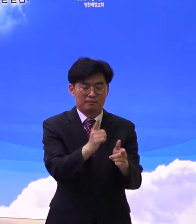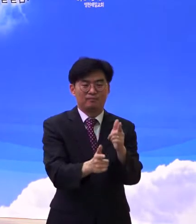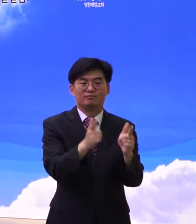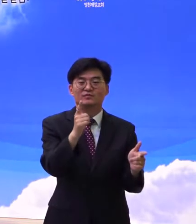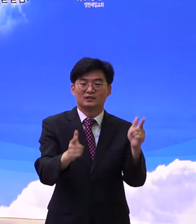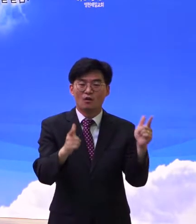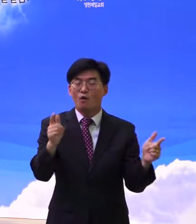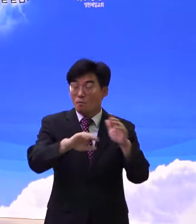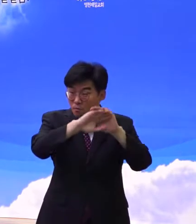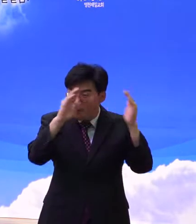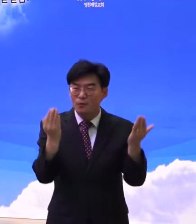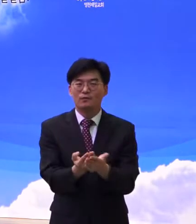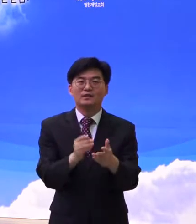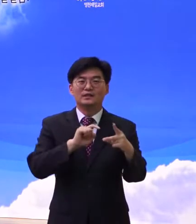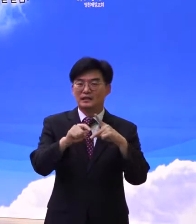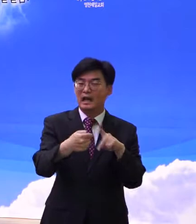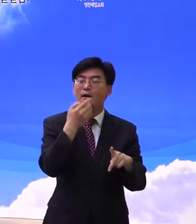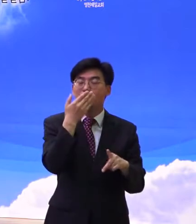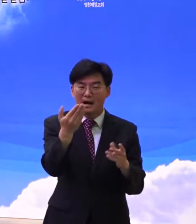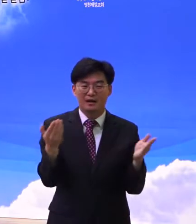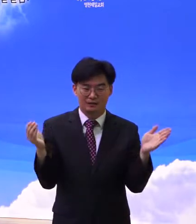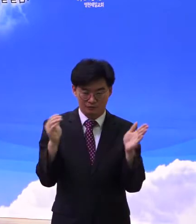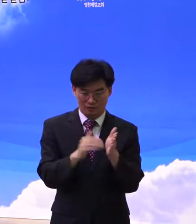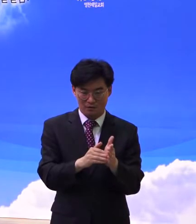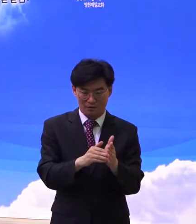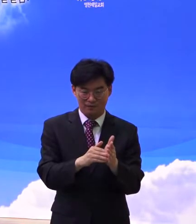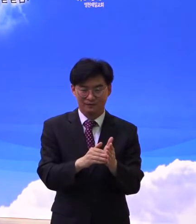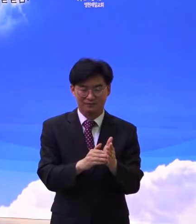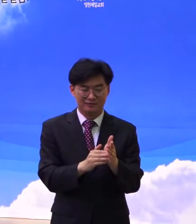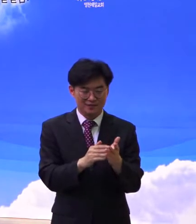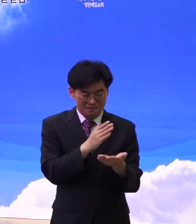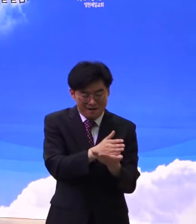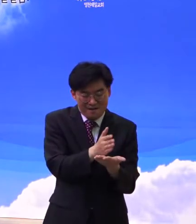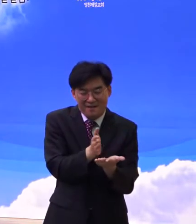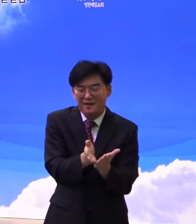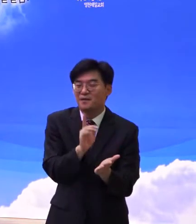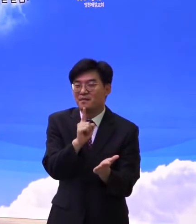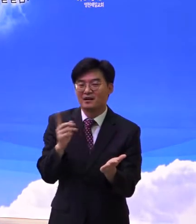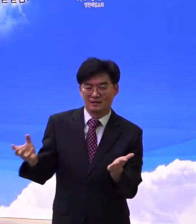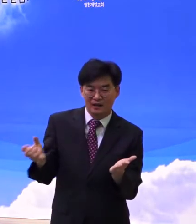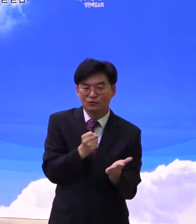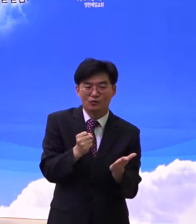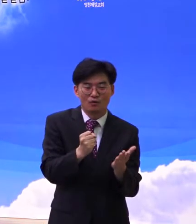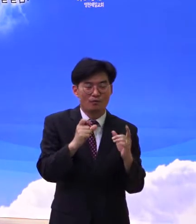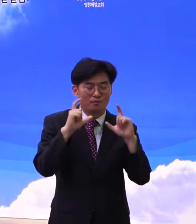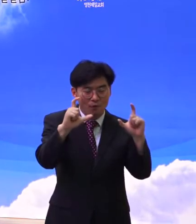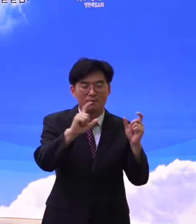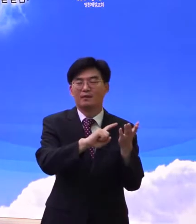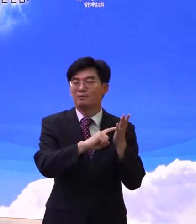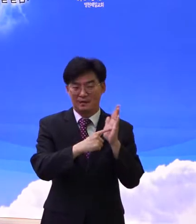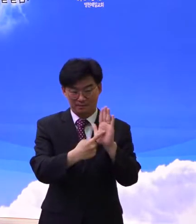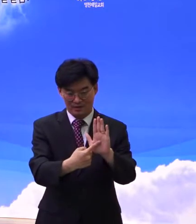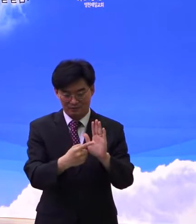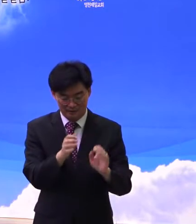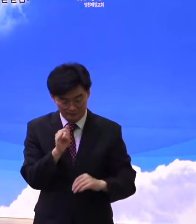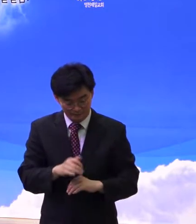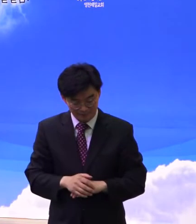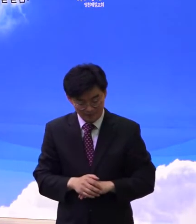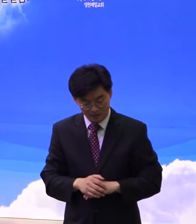여러분, 이때 선포된 하나님의 큰 일이 무엇이었겠습니까? 이 부분에 대해서 많은 신학자들이